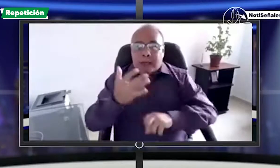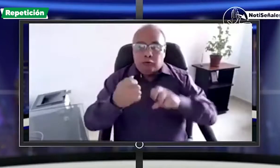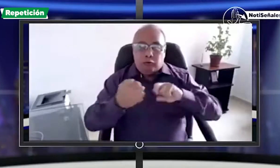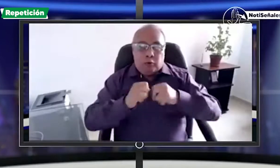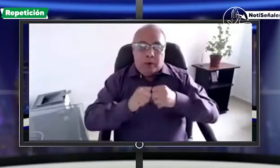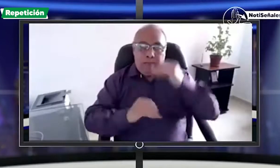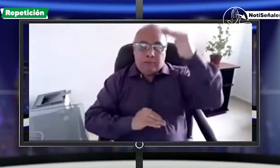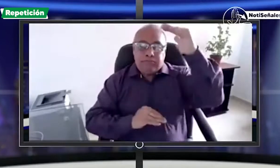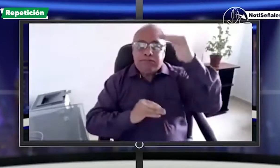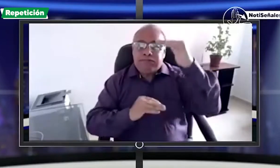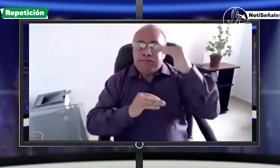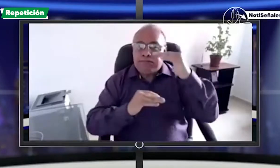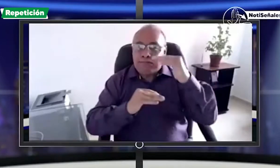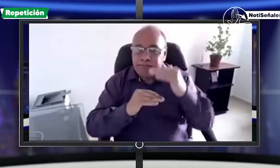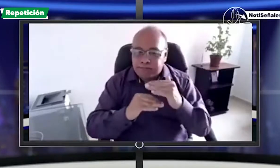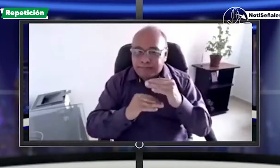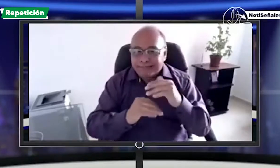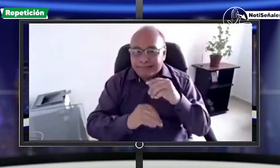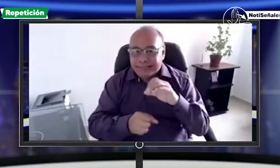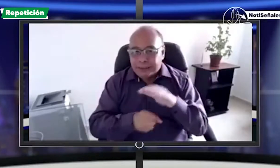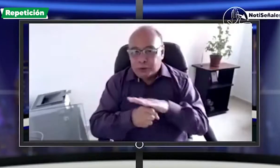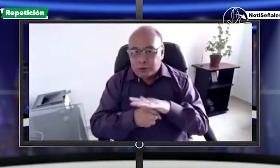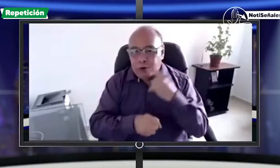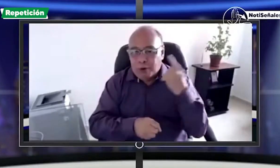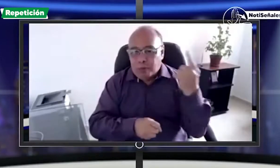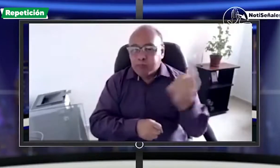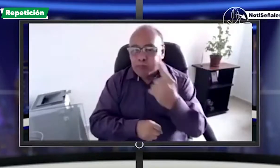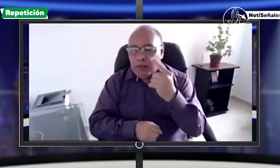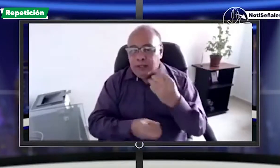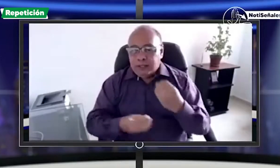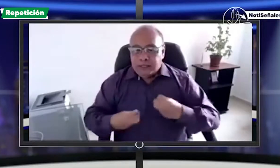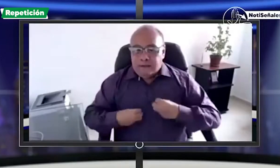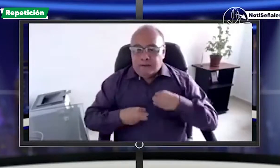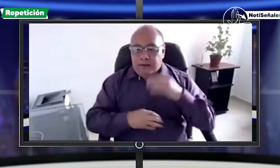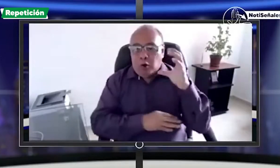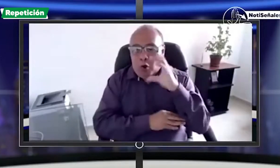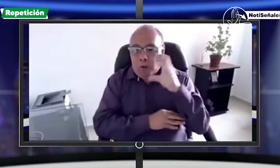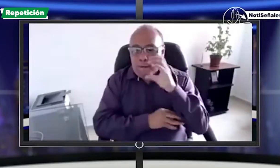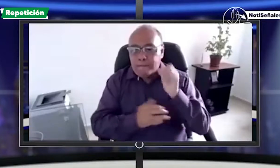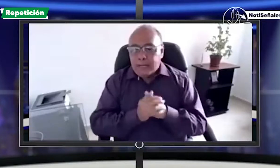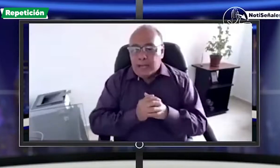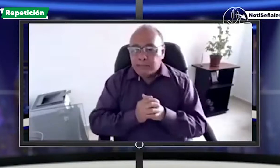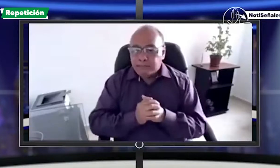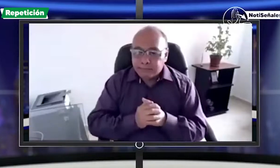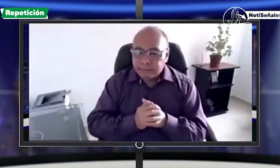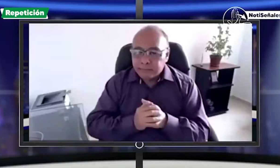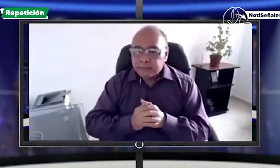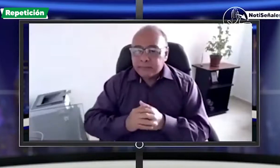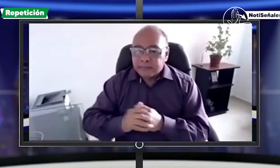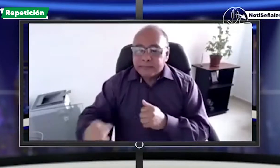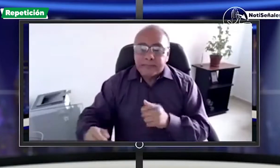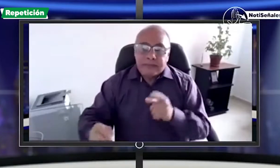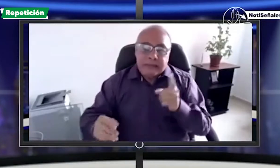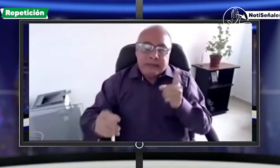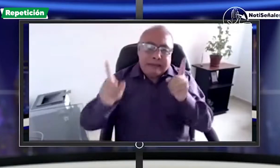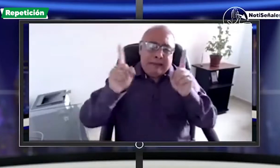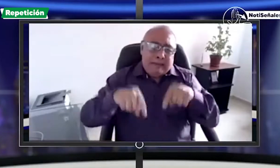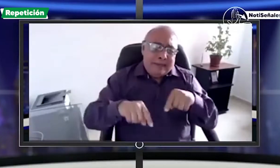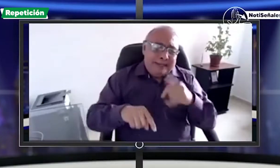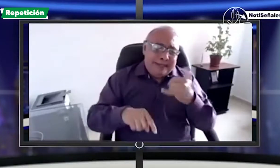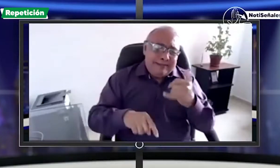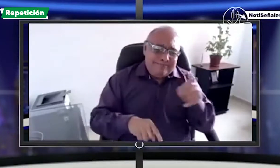personas que deseen conocer o quieran tener la claridad acerca del rol del intérprete y pues podamos disminuir